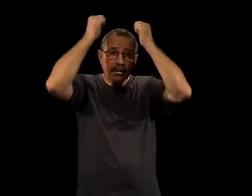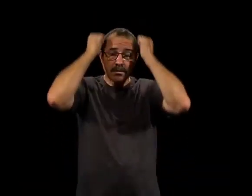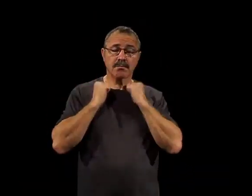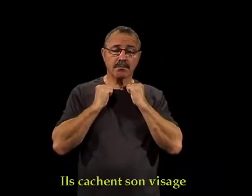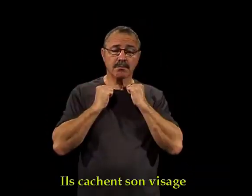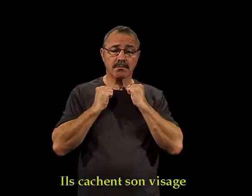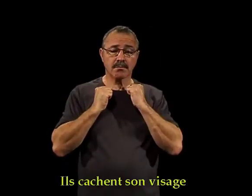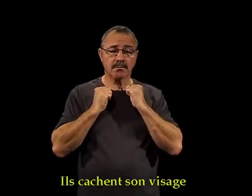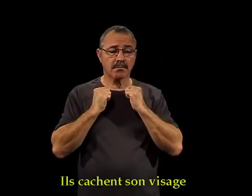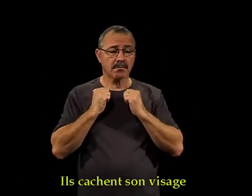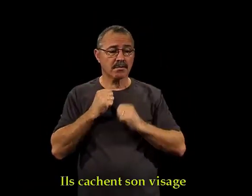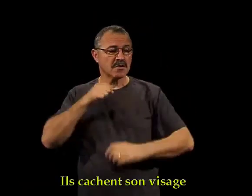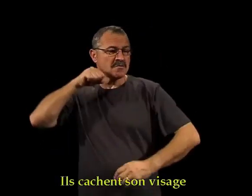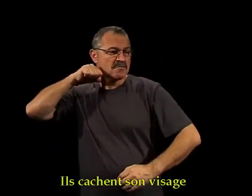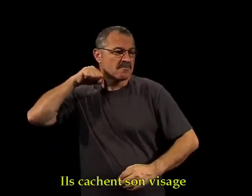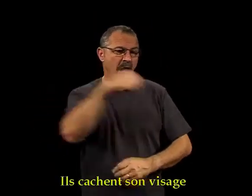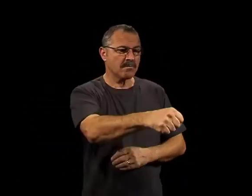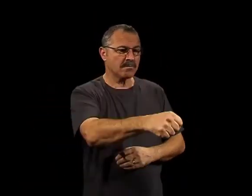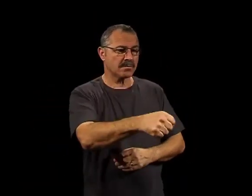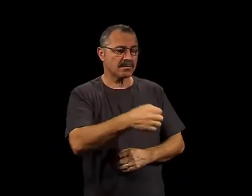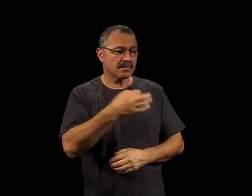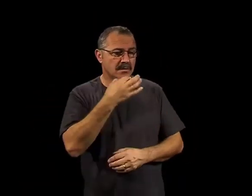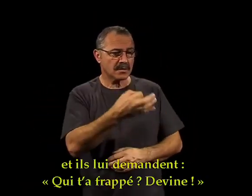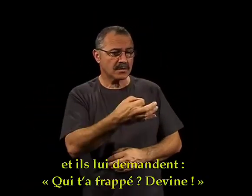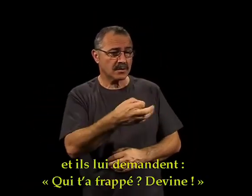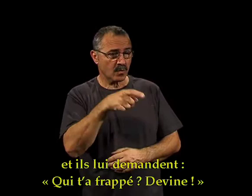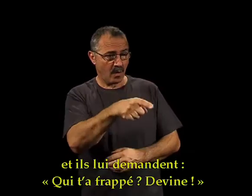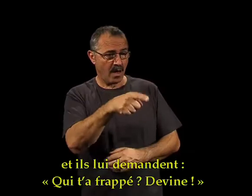Ils cachent son visage et ils lui demandent: « Qui t'a frappé ?